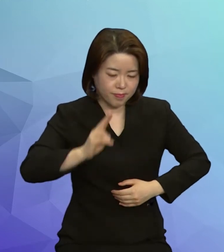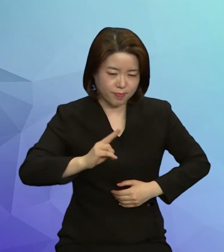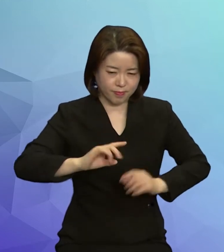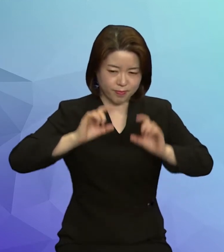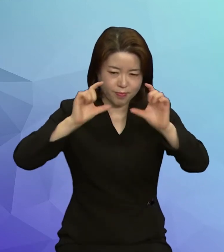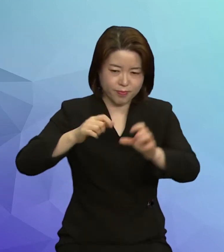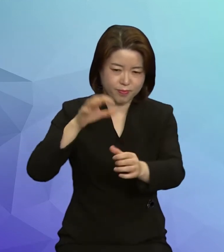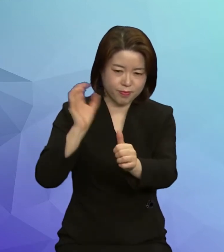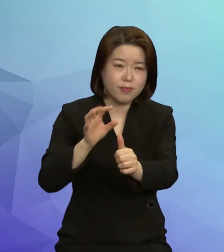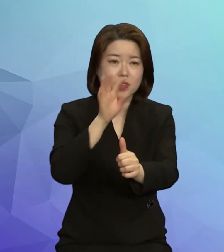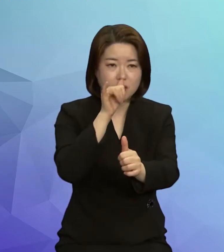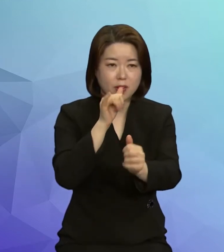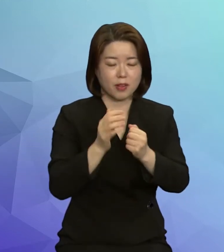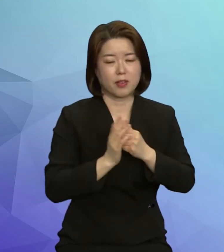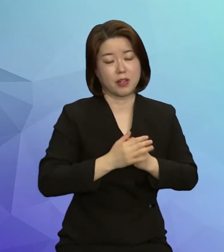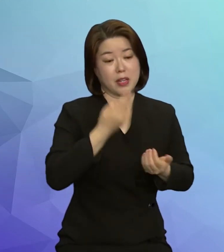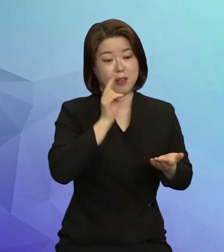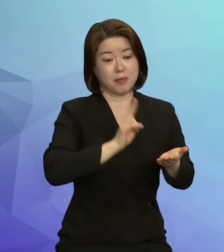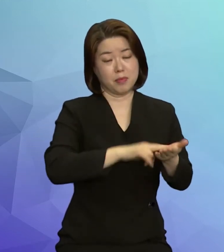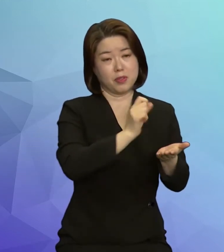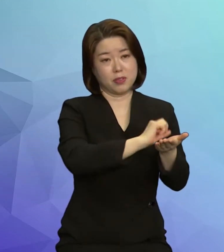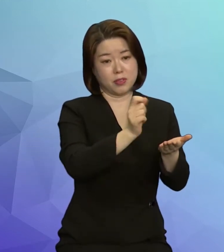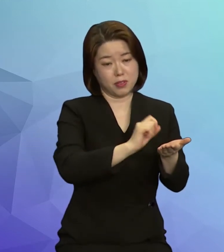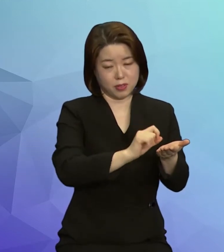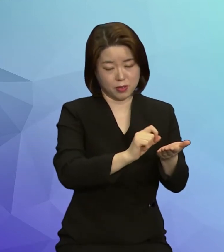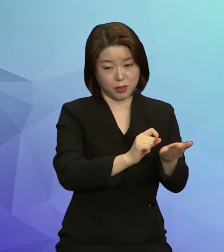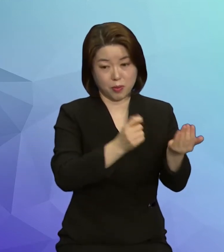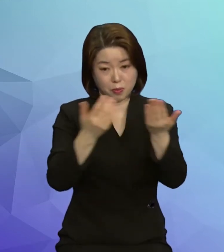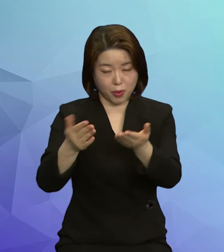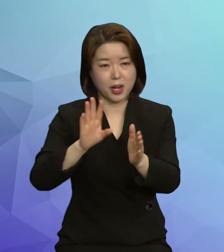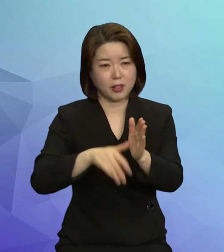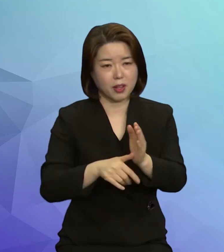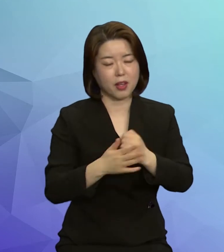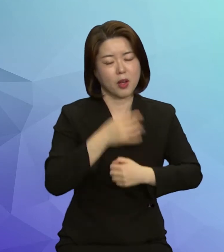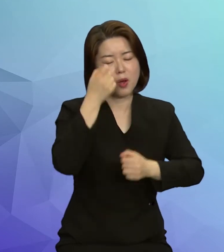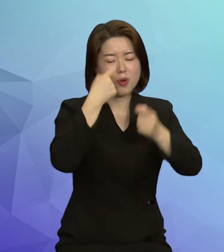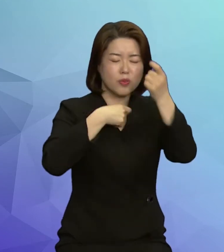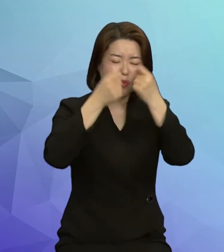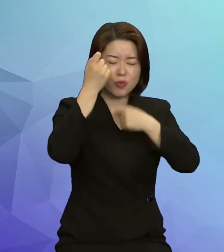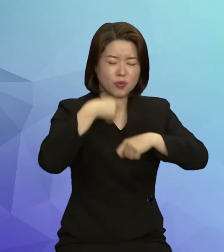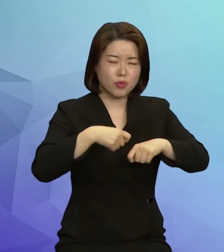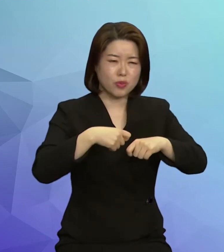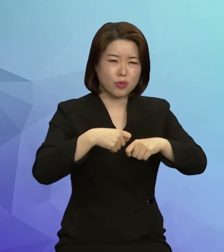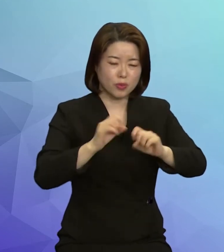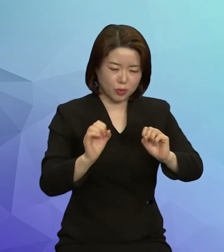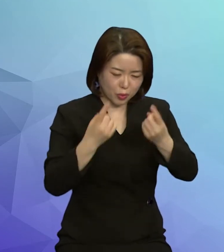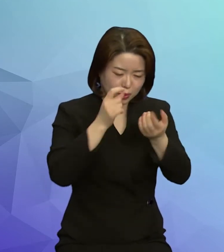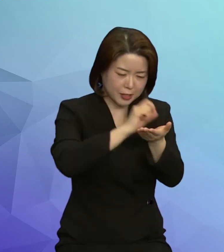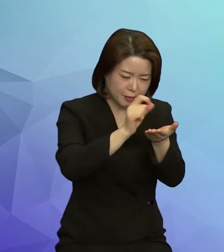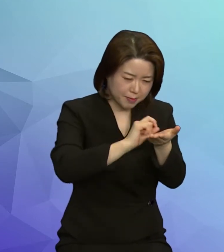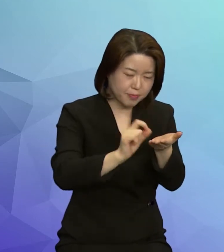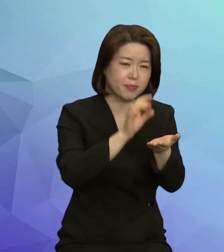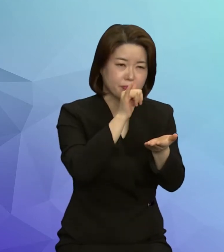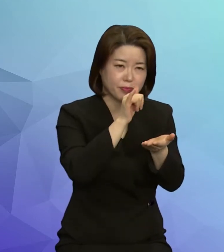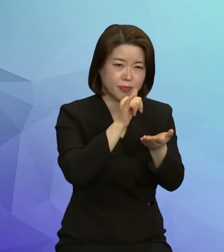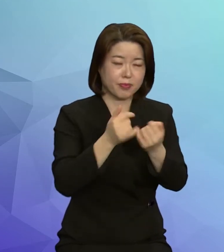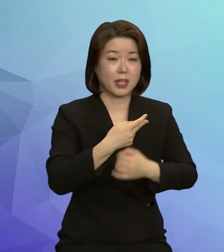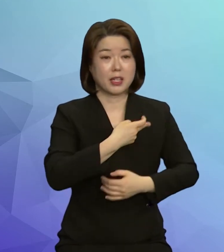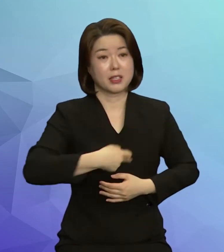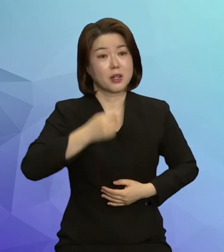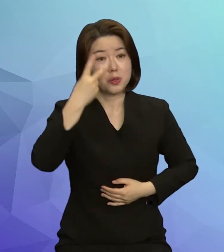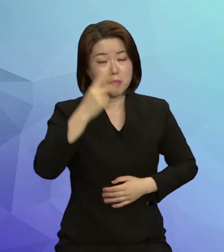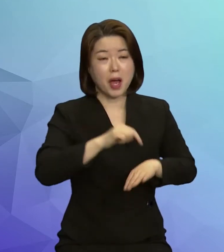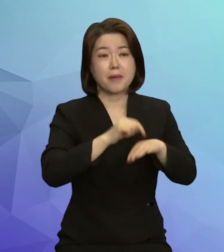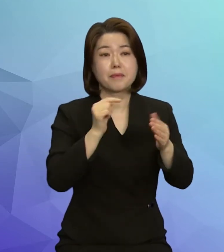책망이었습니다. 편지를 써서 보냈는데 울면서 썼다고 그랬어요. 근데 사도 바울의